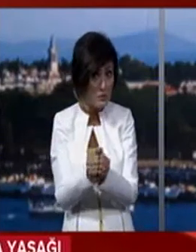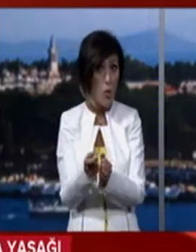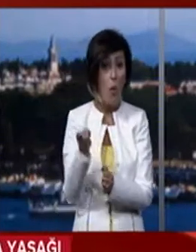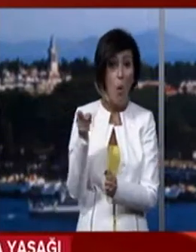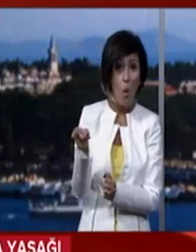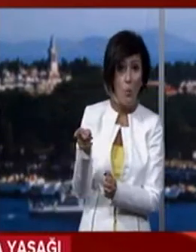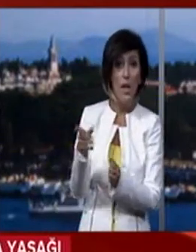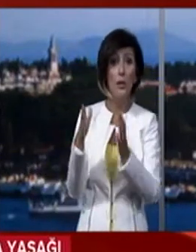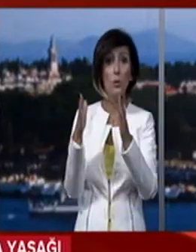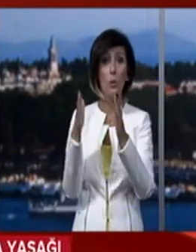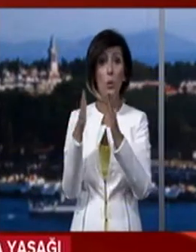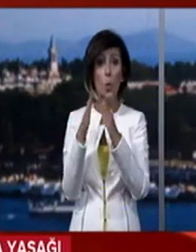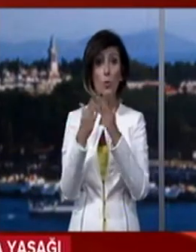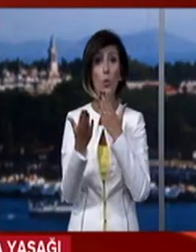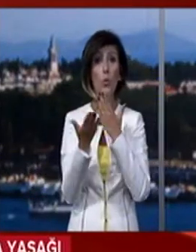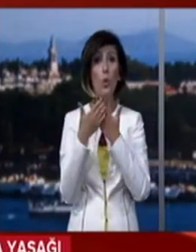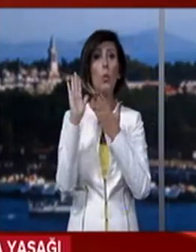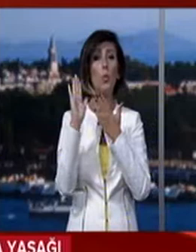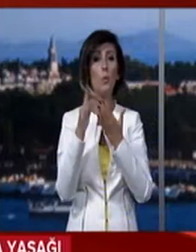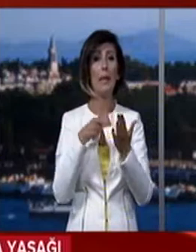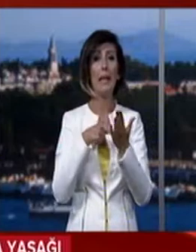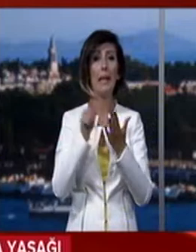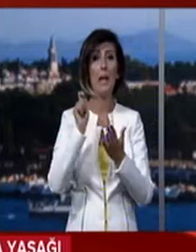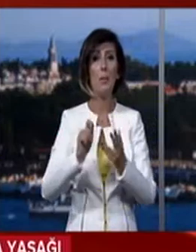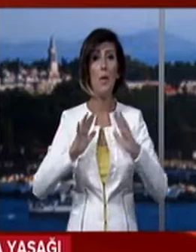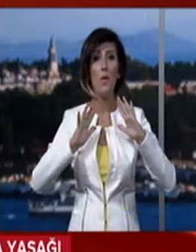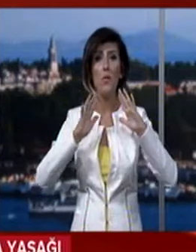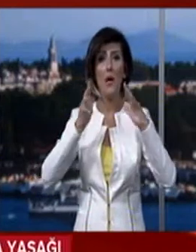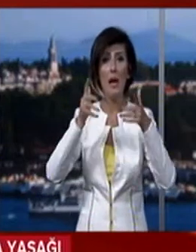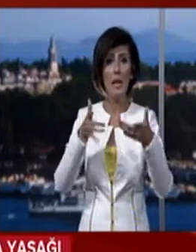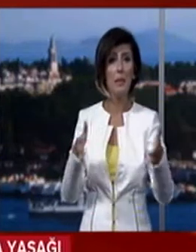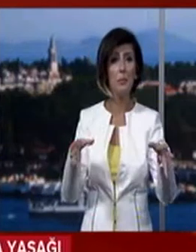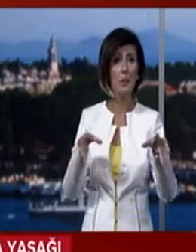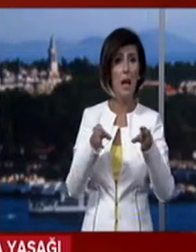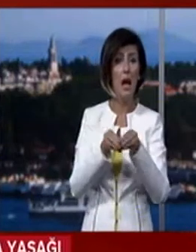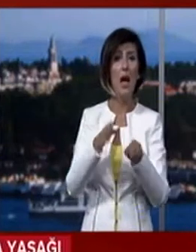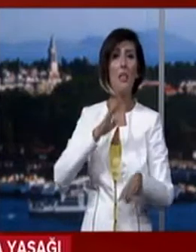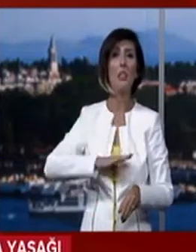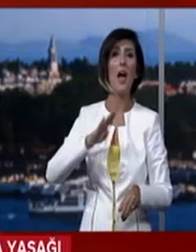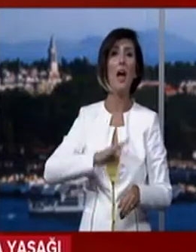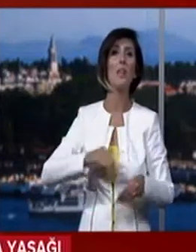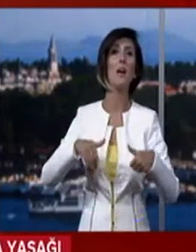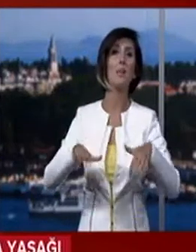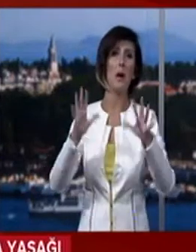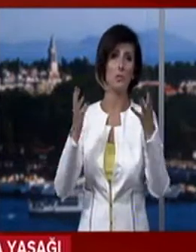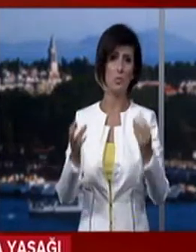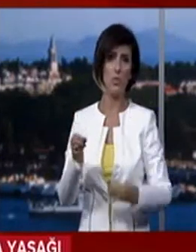dokunulmazlıklarını ihlal eden faaliyetlerle de birleştiğinde artık dayanılmaz hale geliyor.